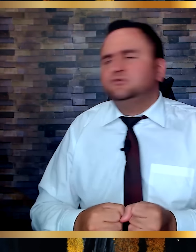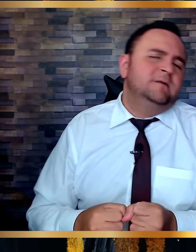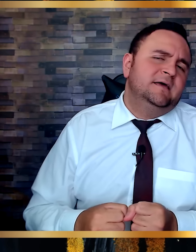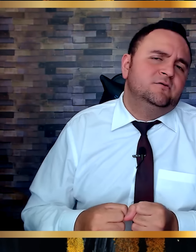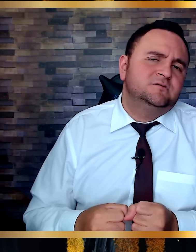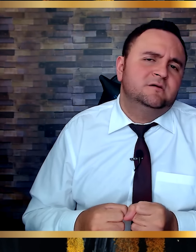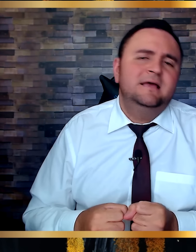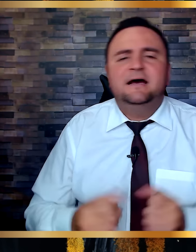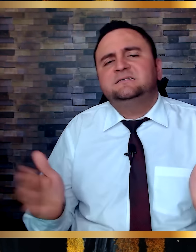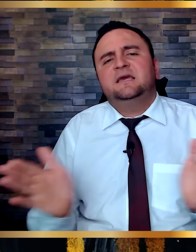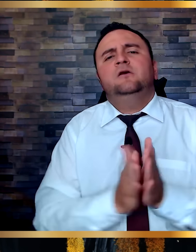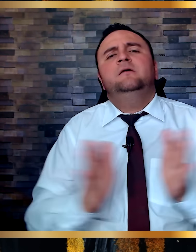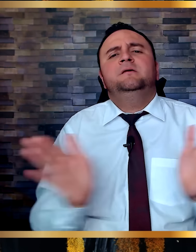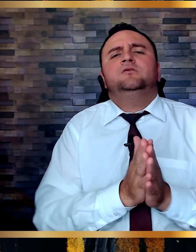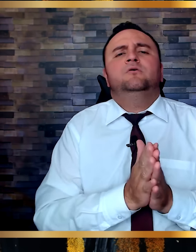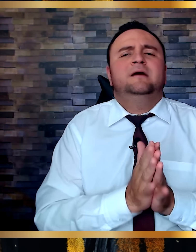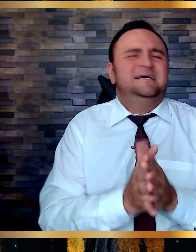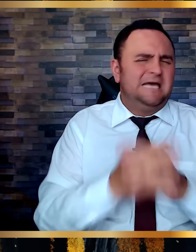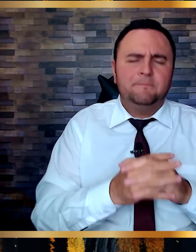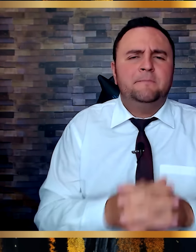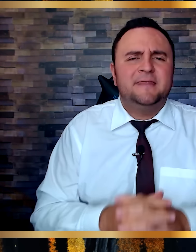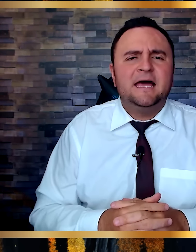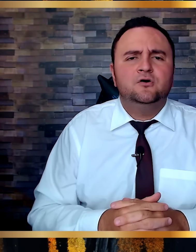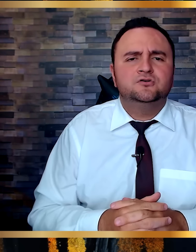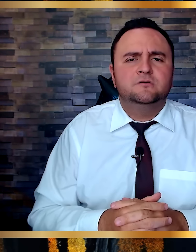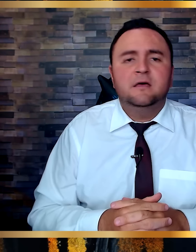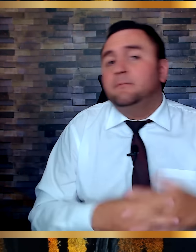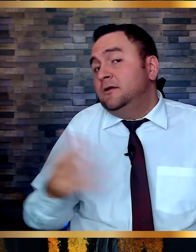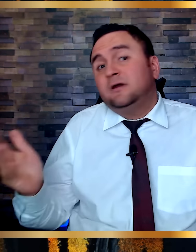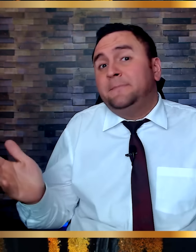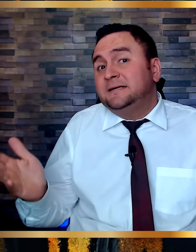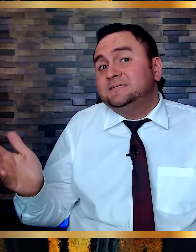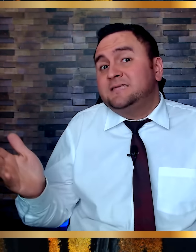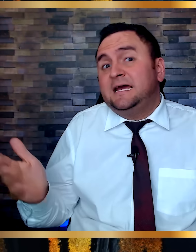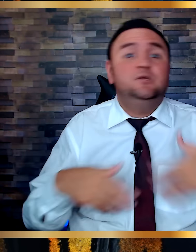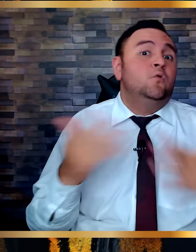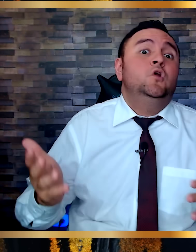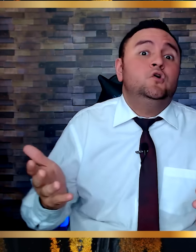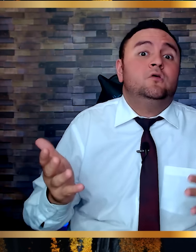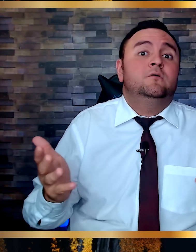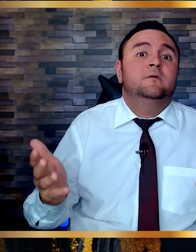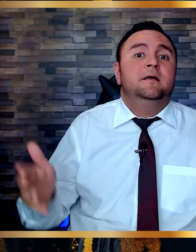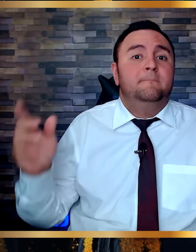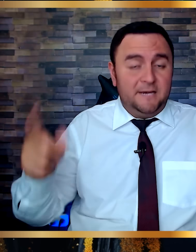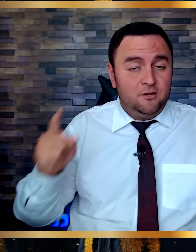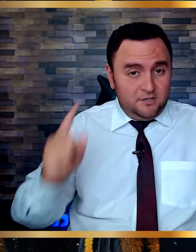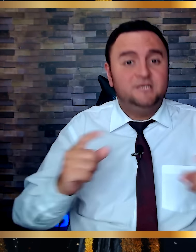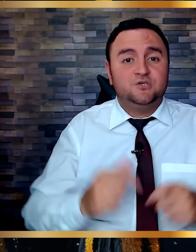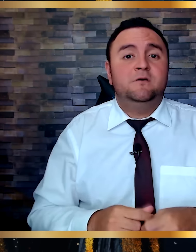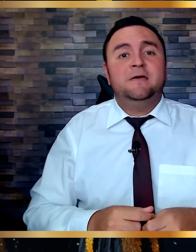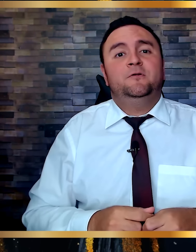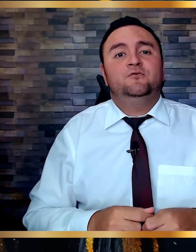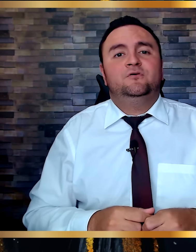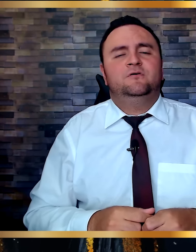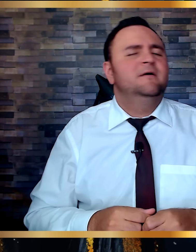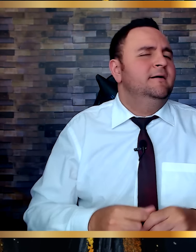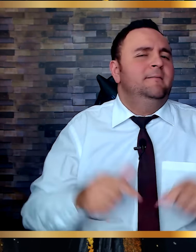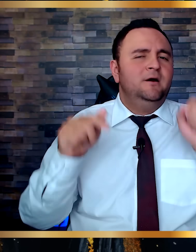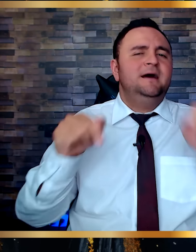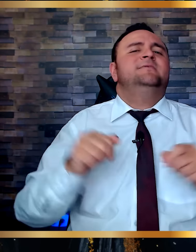estar en sus manos. Así que yo les invito a estar preparados para lo que pase este año o el otro, pero Cristo viene